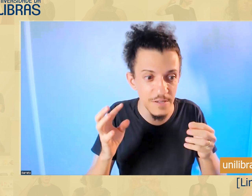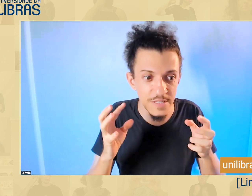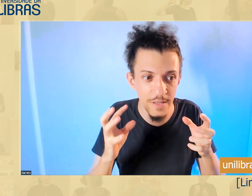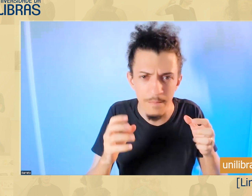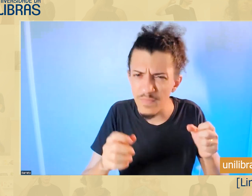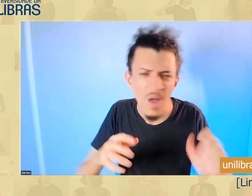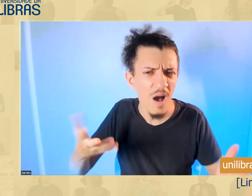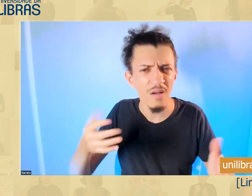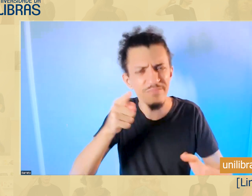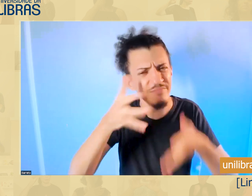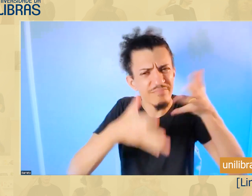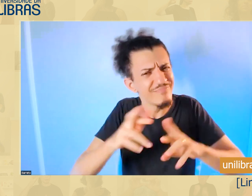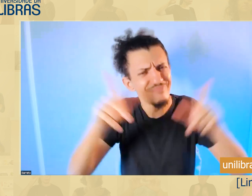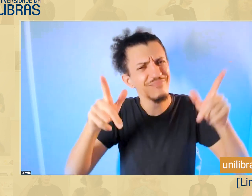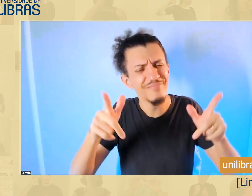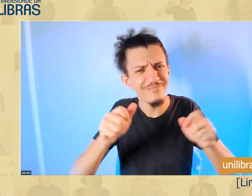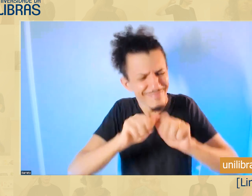e falou assim: